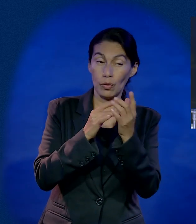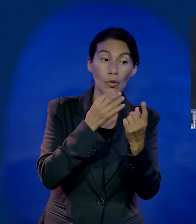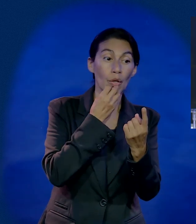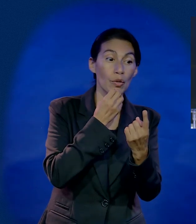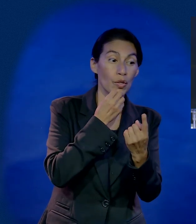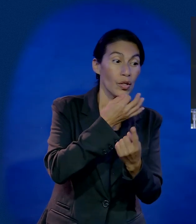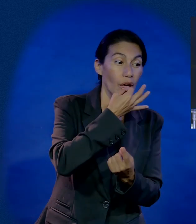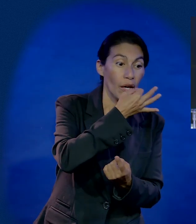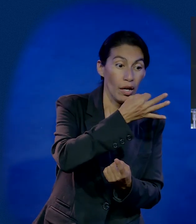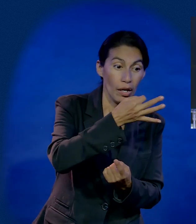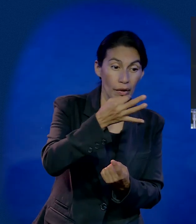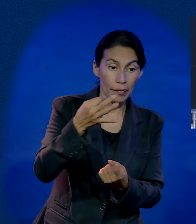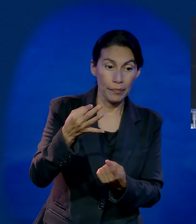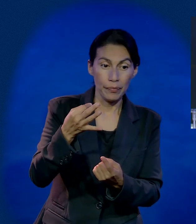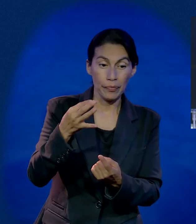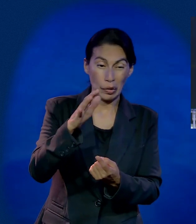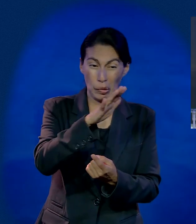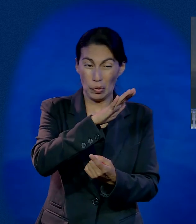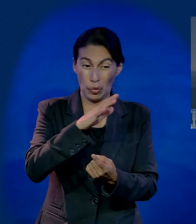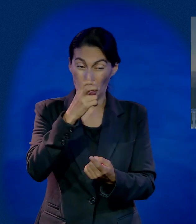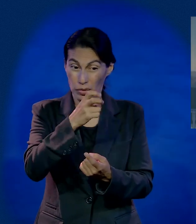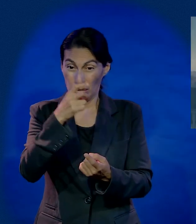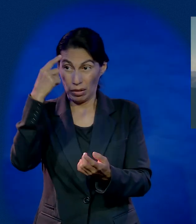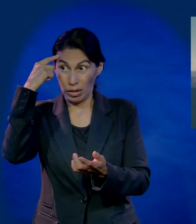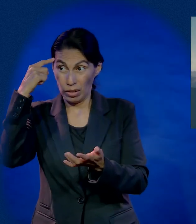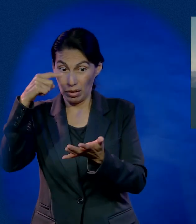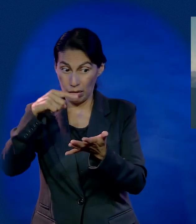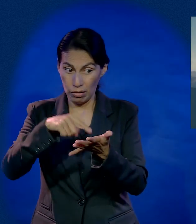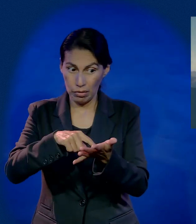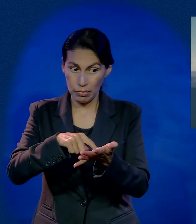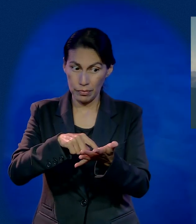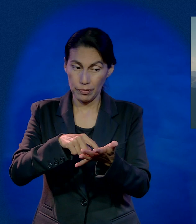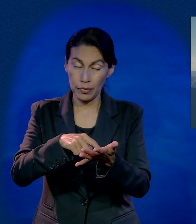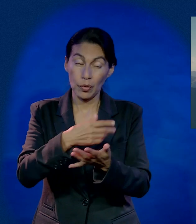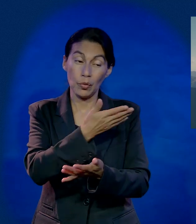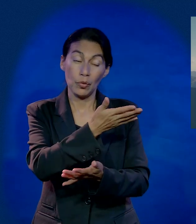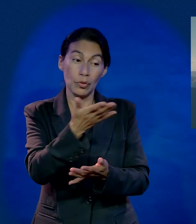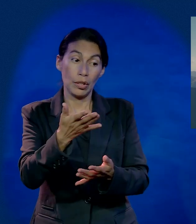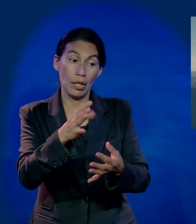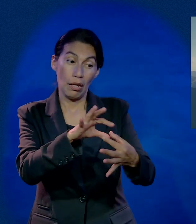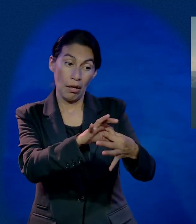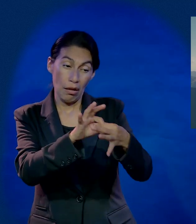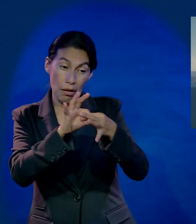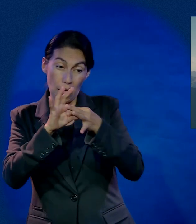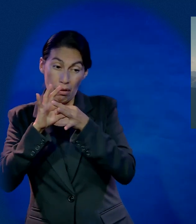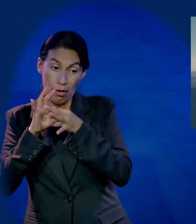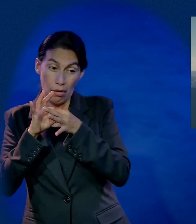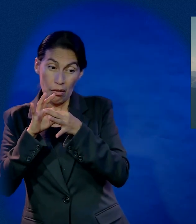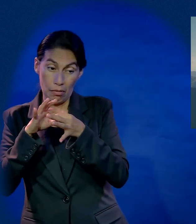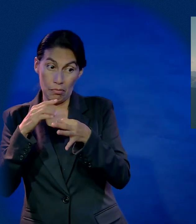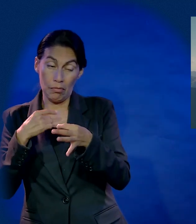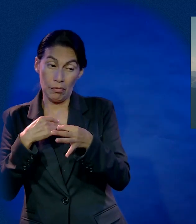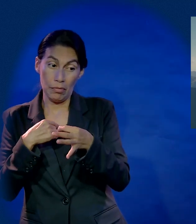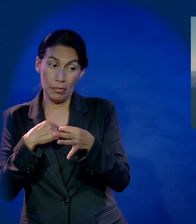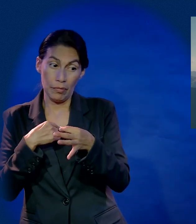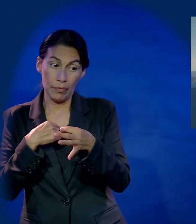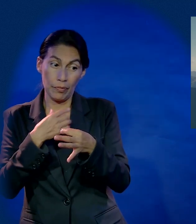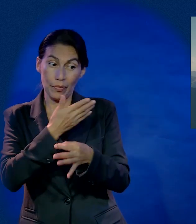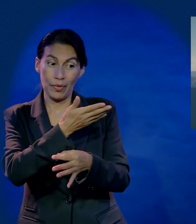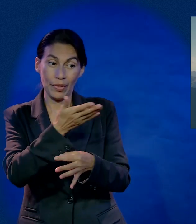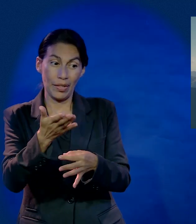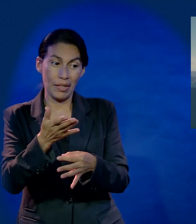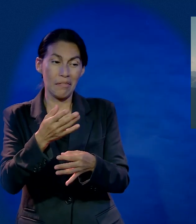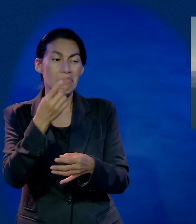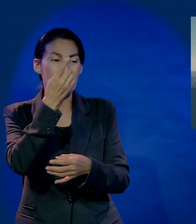Dijo entonces Jesús a los judíos que habían creído en Él: si vosotros permaneciereis en